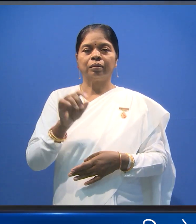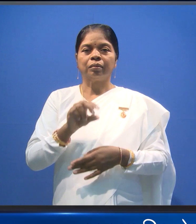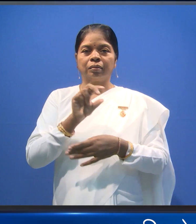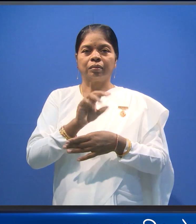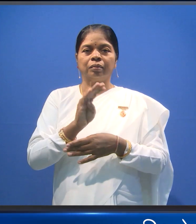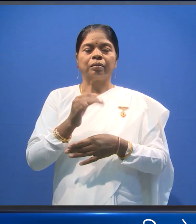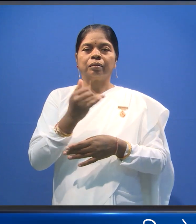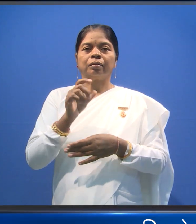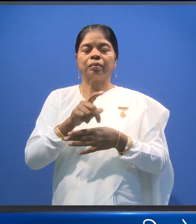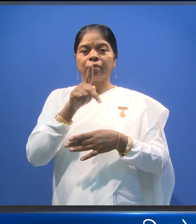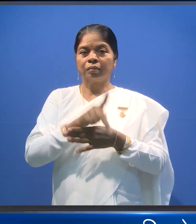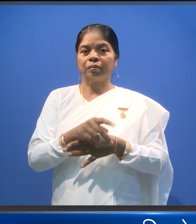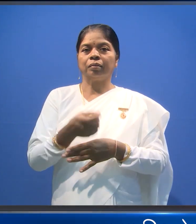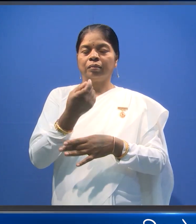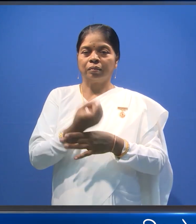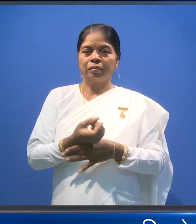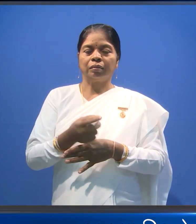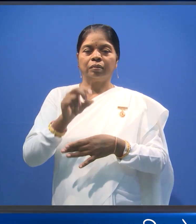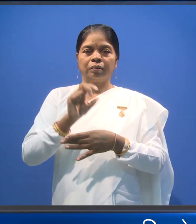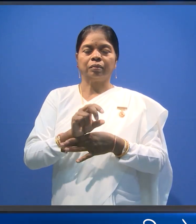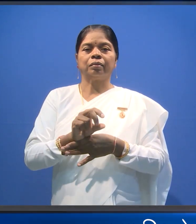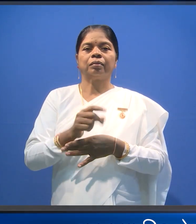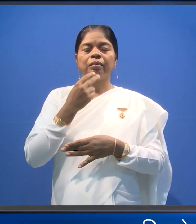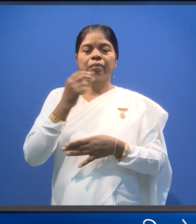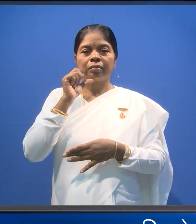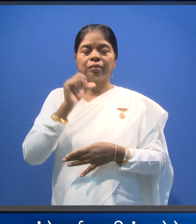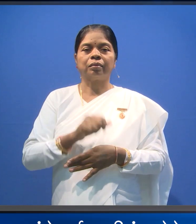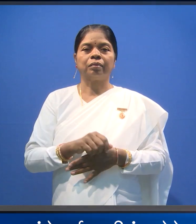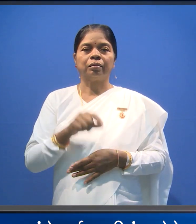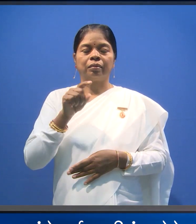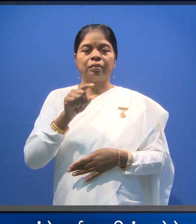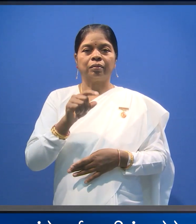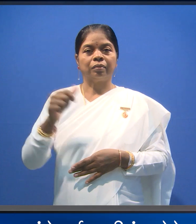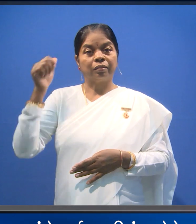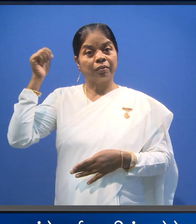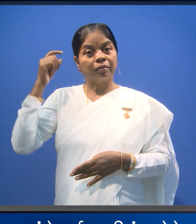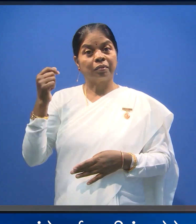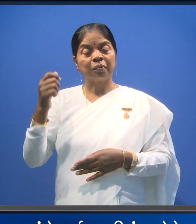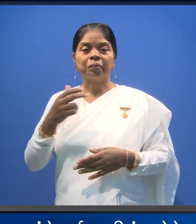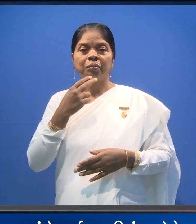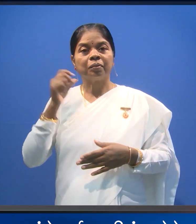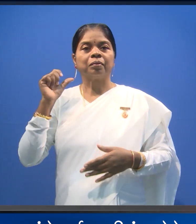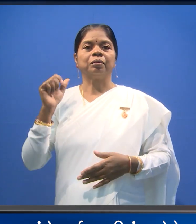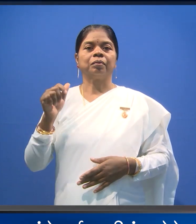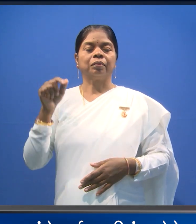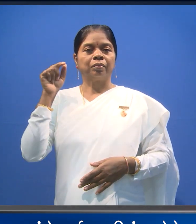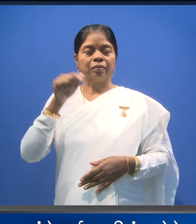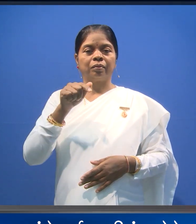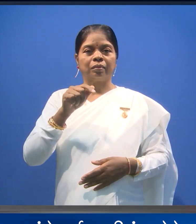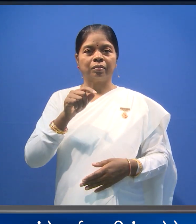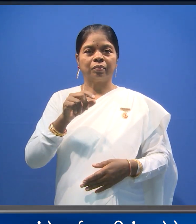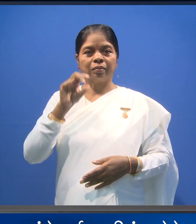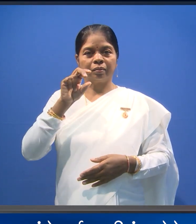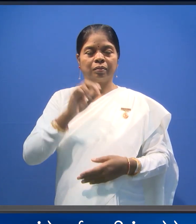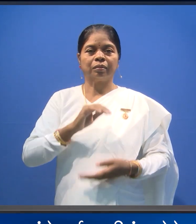अब्दुल पाकीर जेहसूल अब्दुल होते. त्यांचे पूर्वज श्रीमंत होते, परंतु